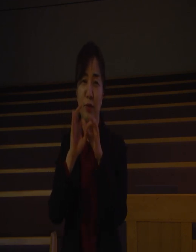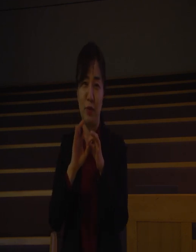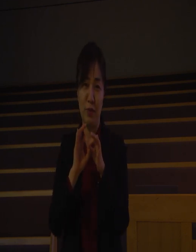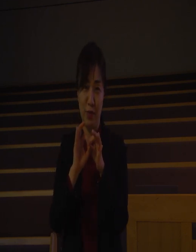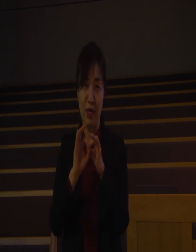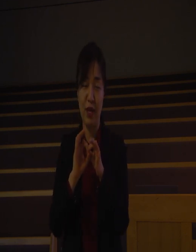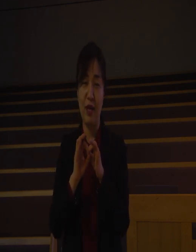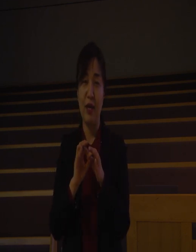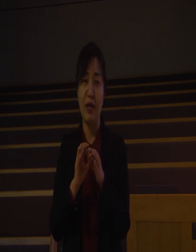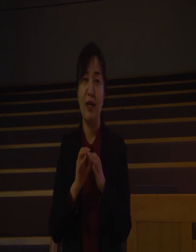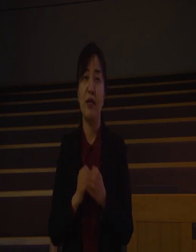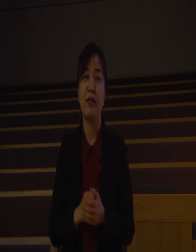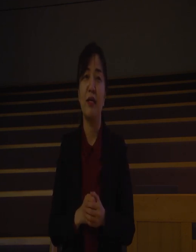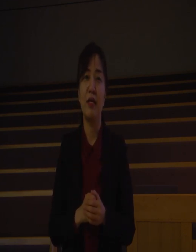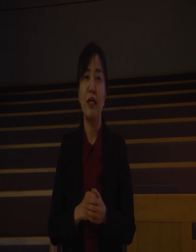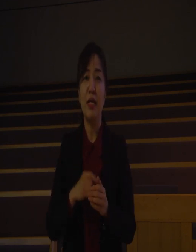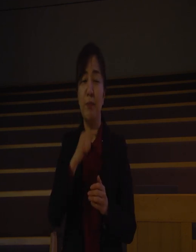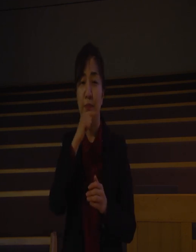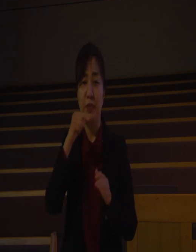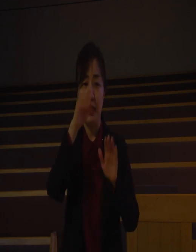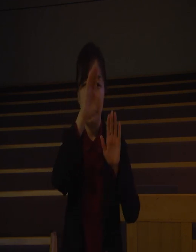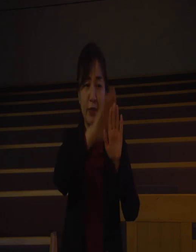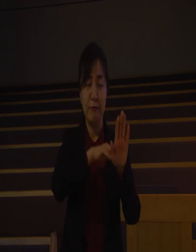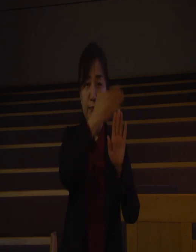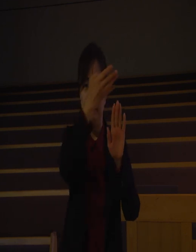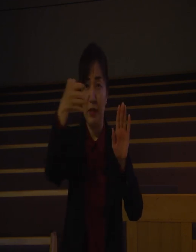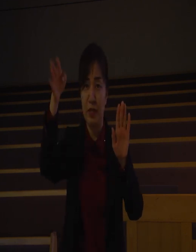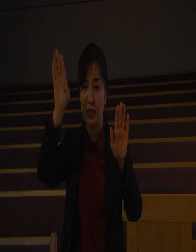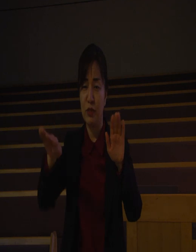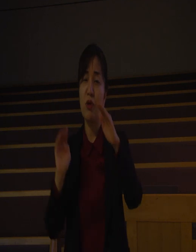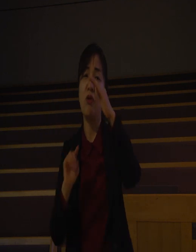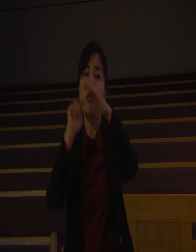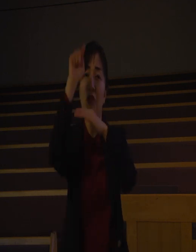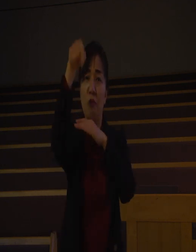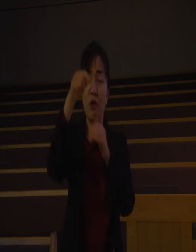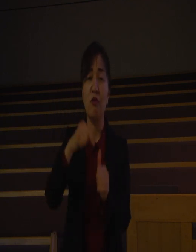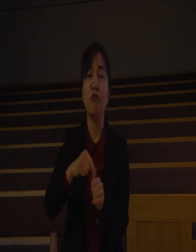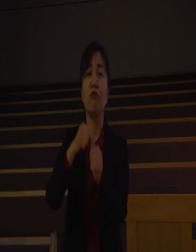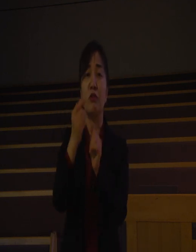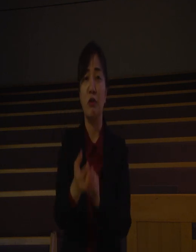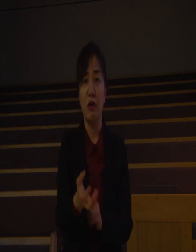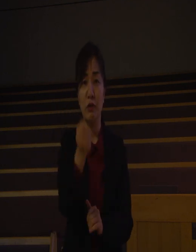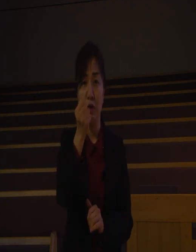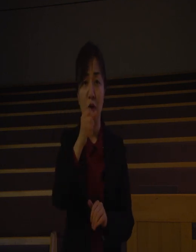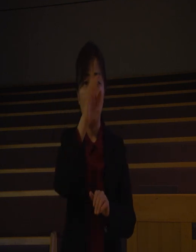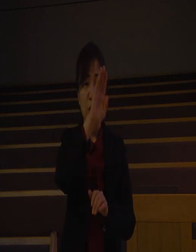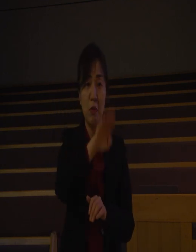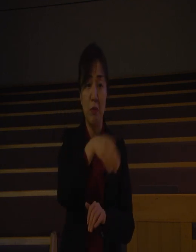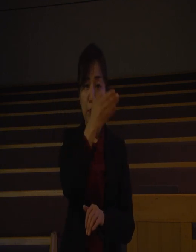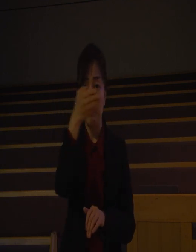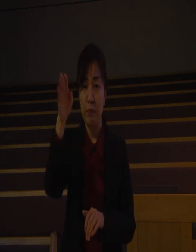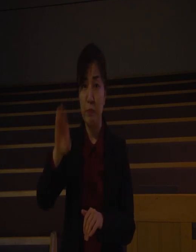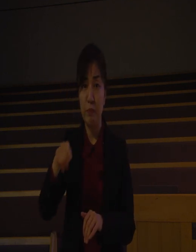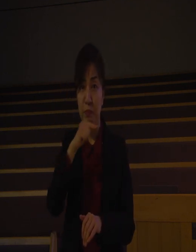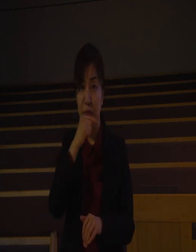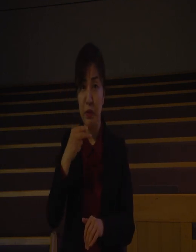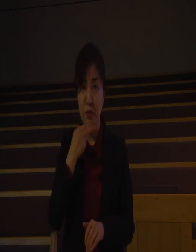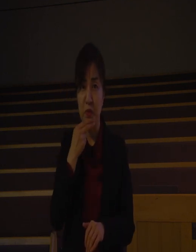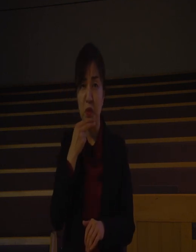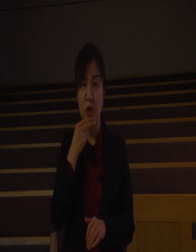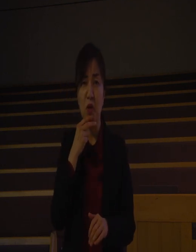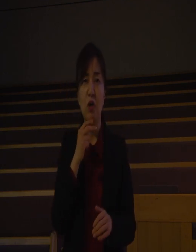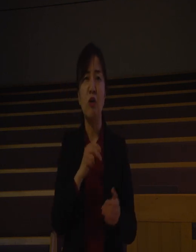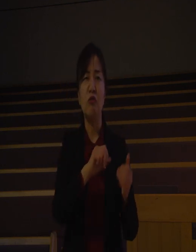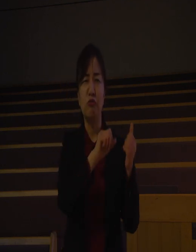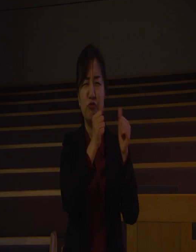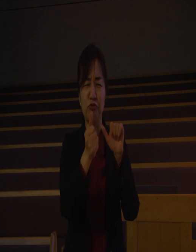통하여 어린 양의 피가 발라진 그 집은 넘어가며 구원을 얻고, 그렇지 않은 가정은